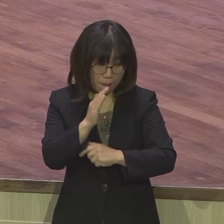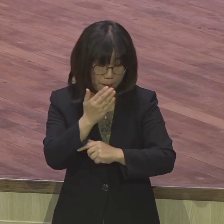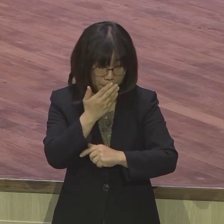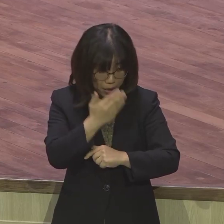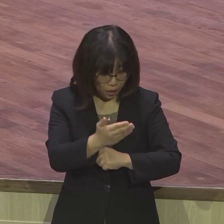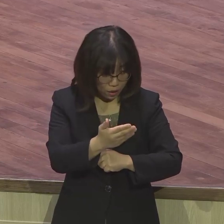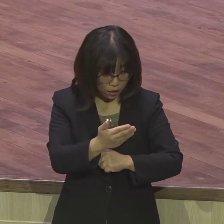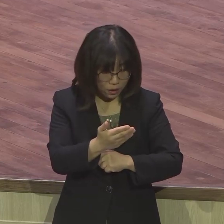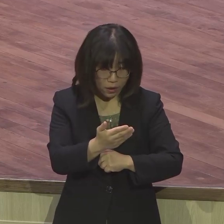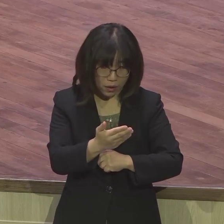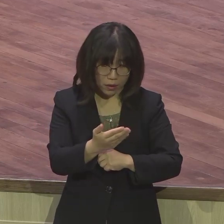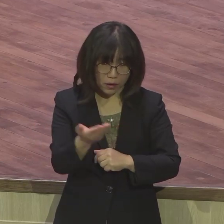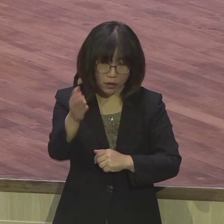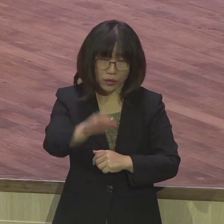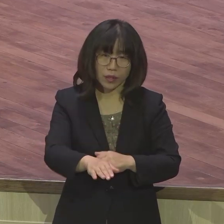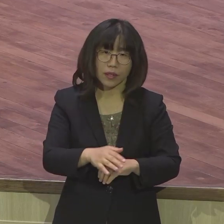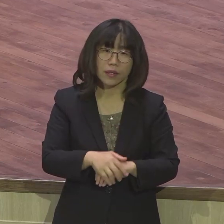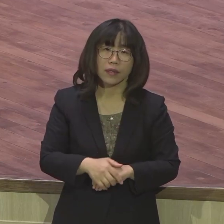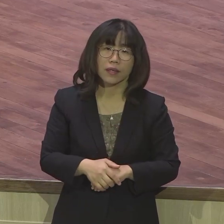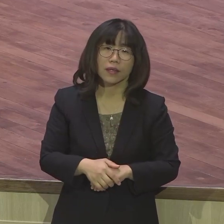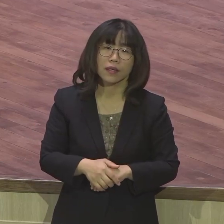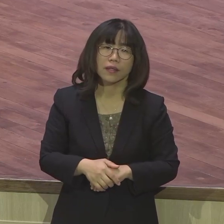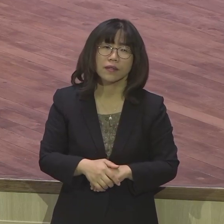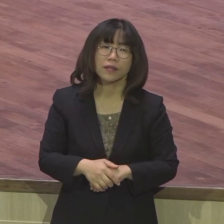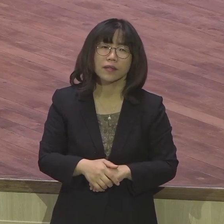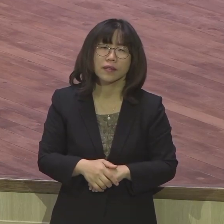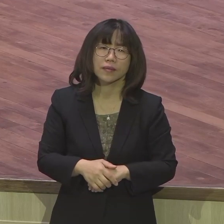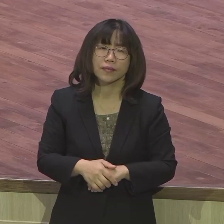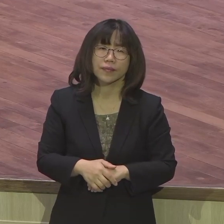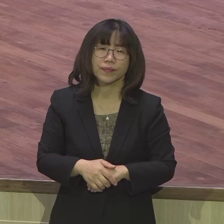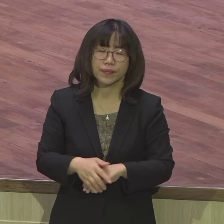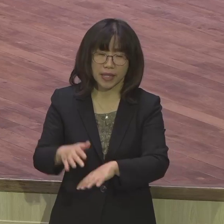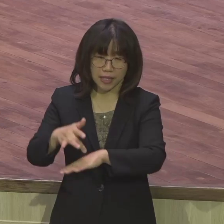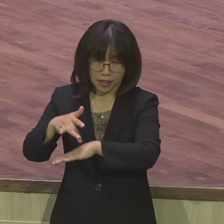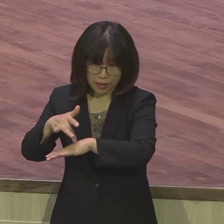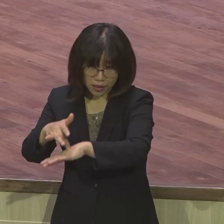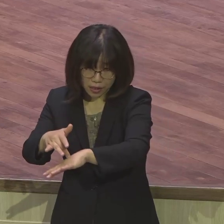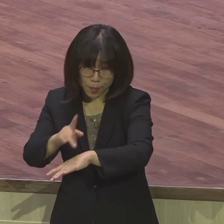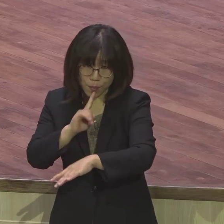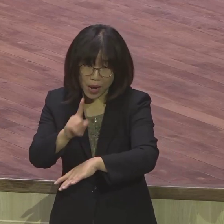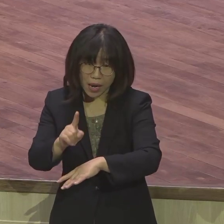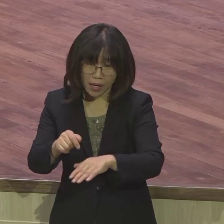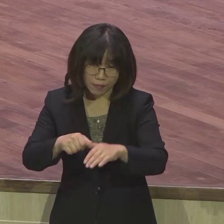되잖아요. 그런데 뭐라고 얘기하냐면 동산에 있는 모든